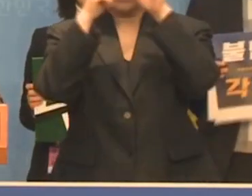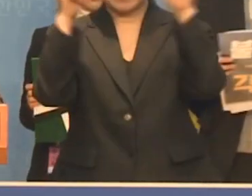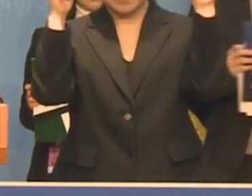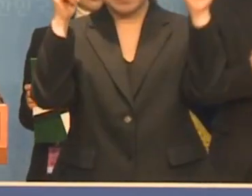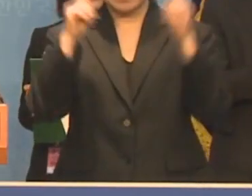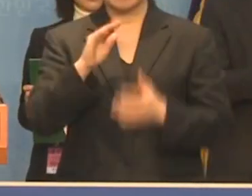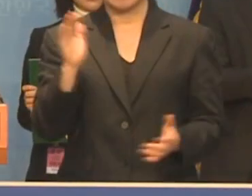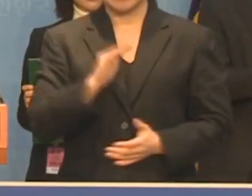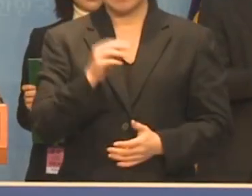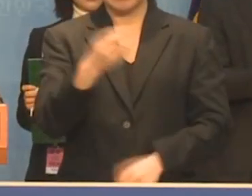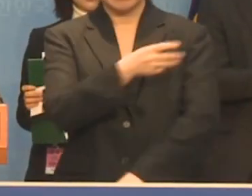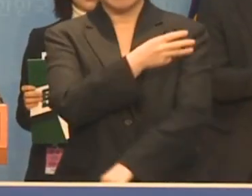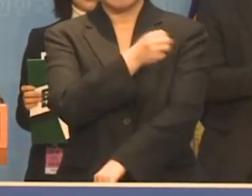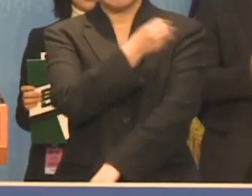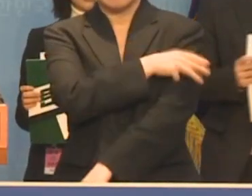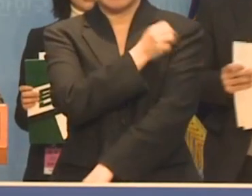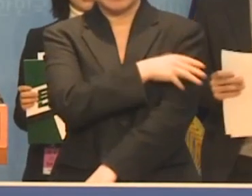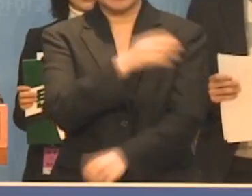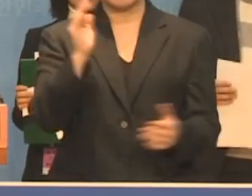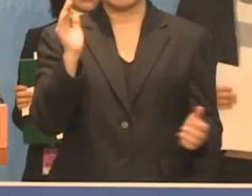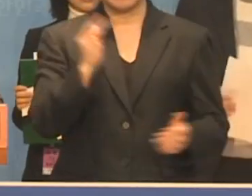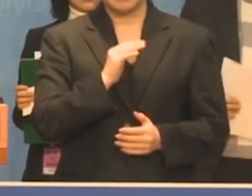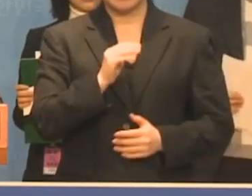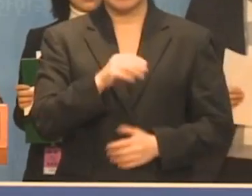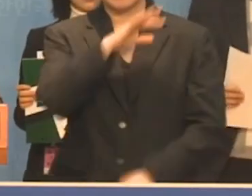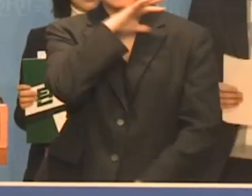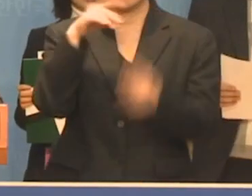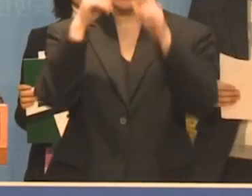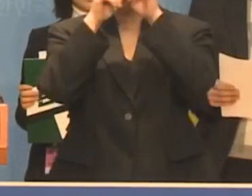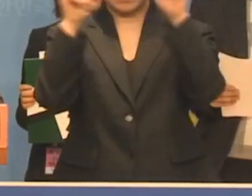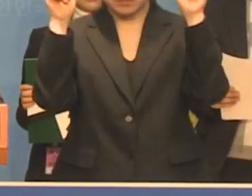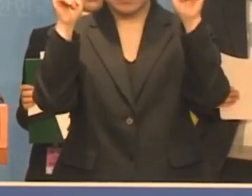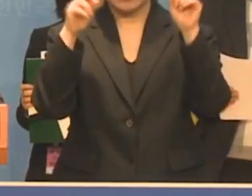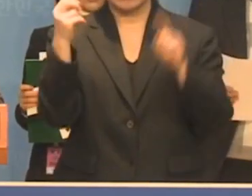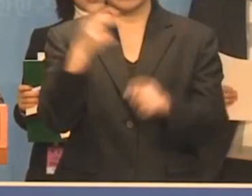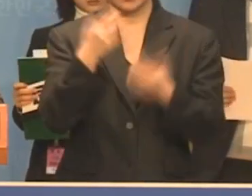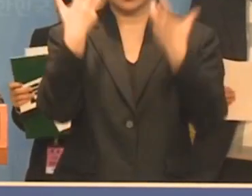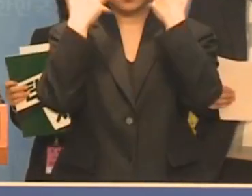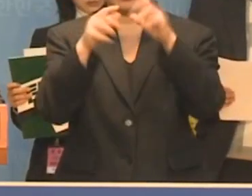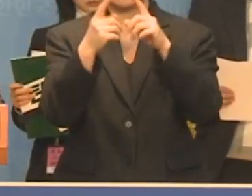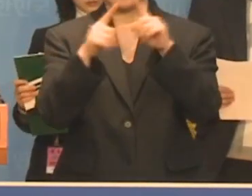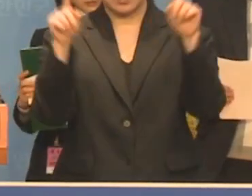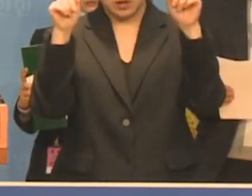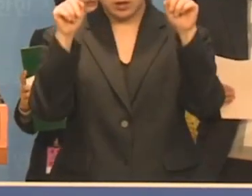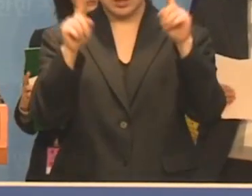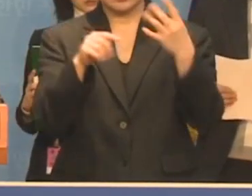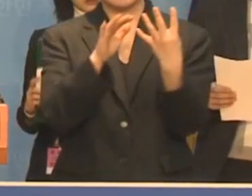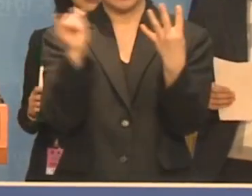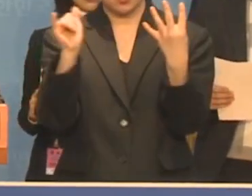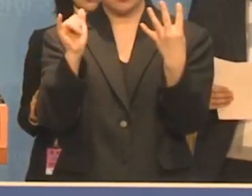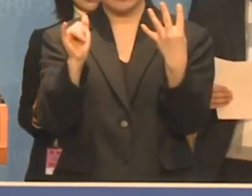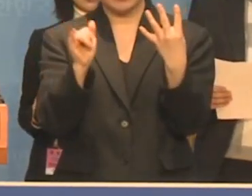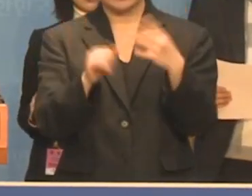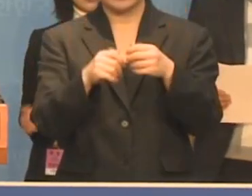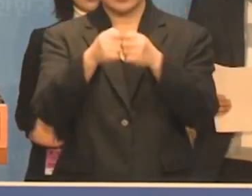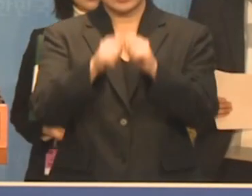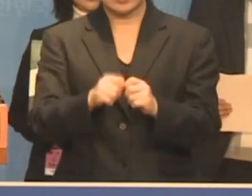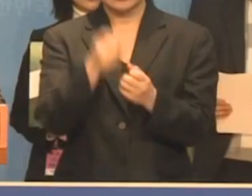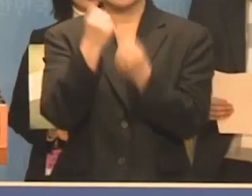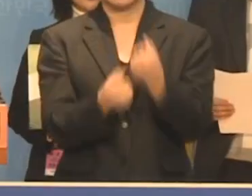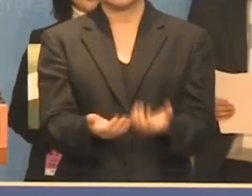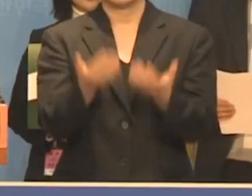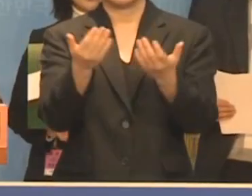학우님, 이화여대 김수아 학우님, 연세대 박준영 학우님, 그리고 고려대 유찬종 학우님께서 위의 내용들을 자세히